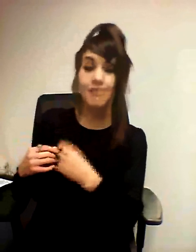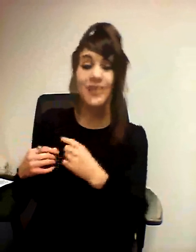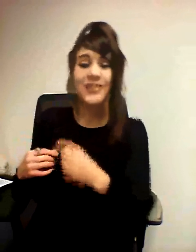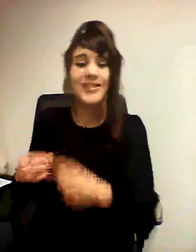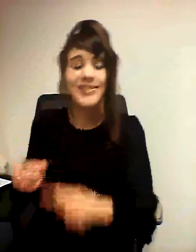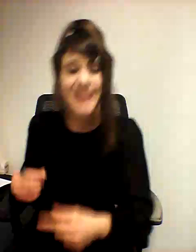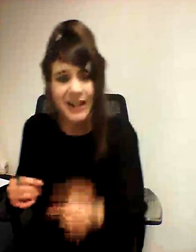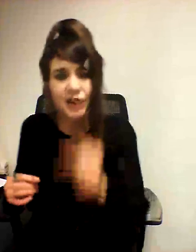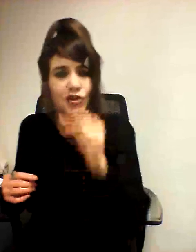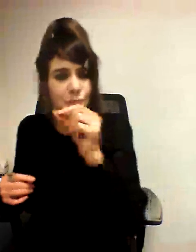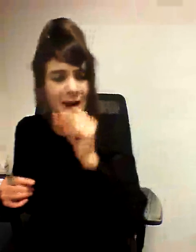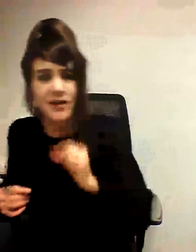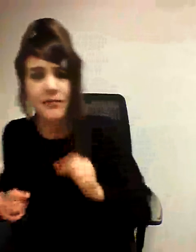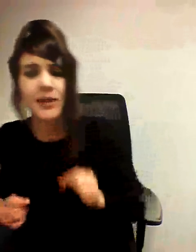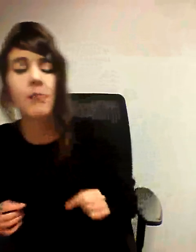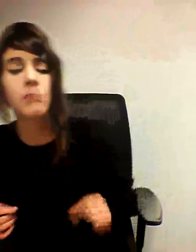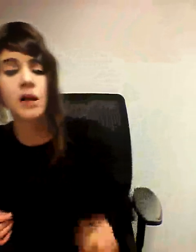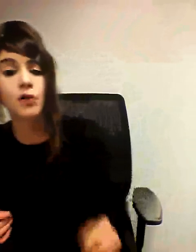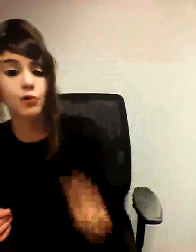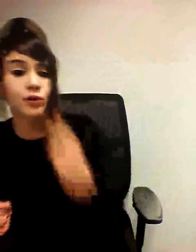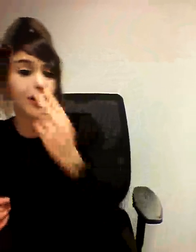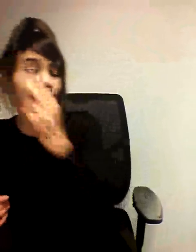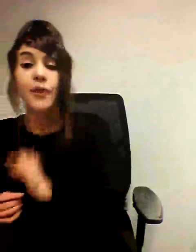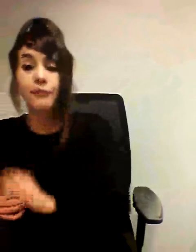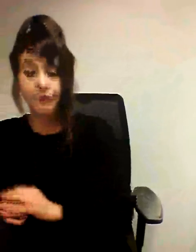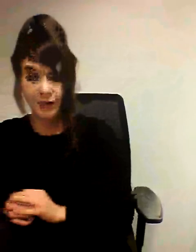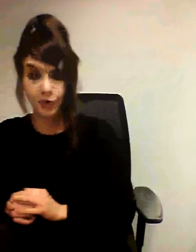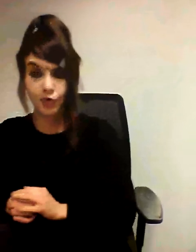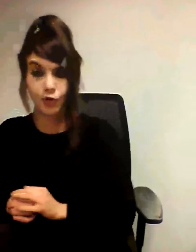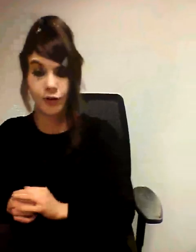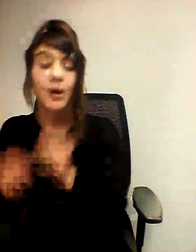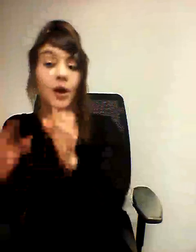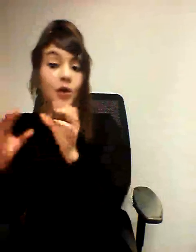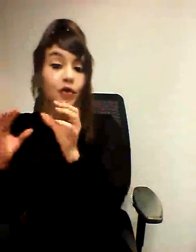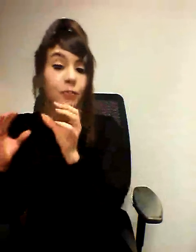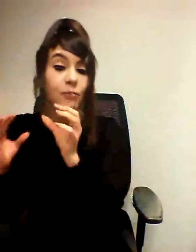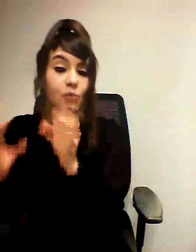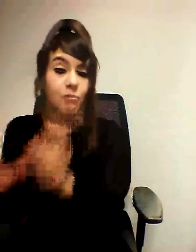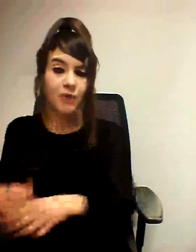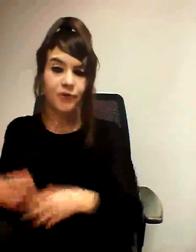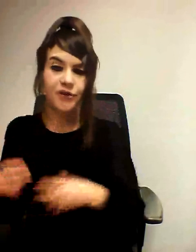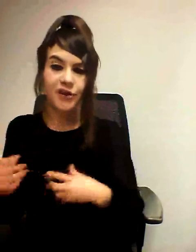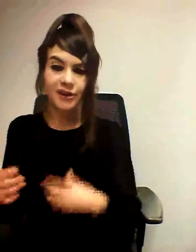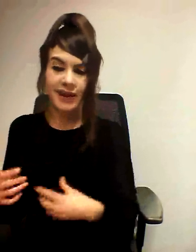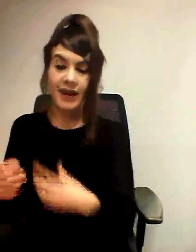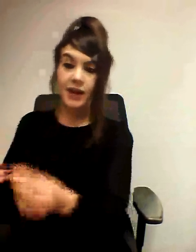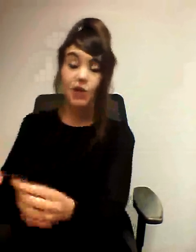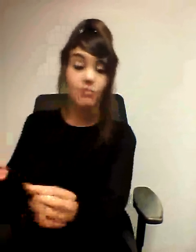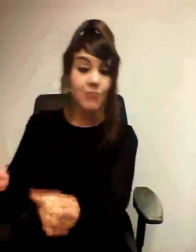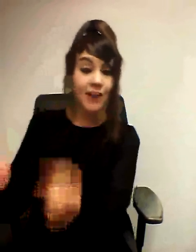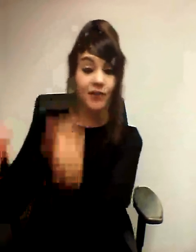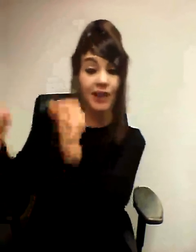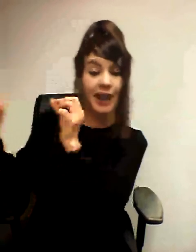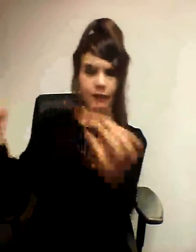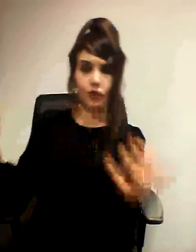spoorelementen. 9 specifieke aminozuren en 2 vetzuren. Dus op het moment dat jij regelmatig eiwitten,